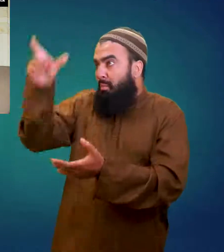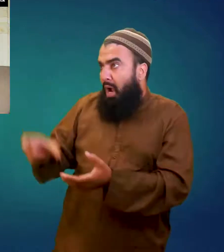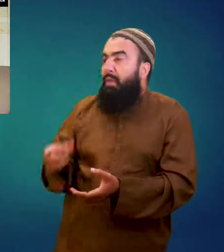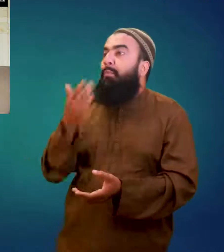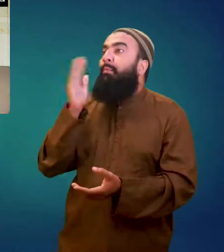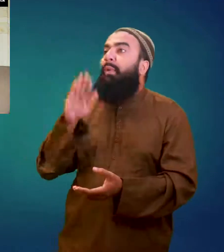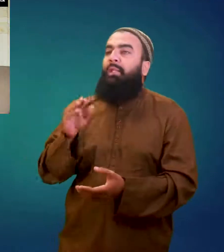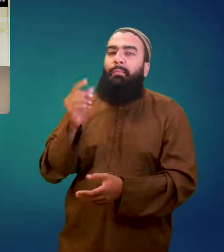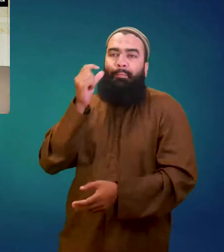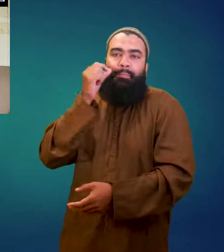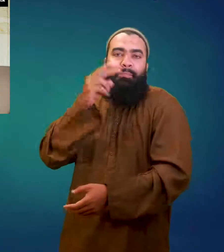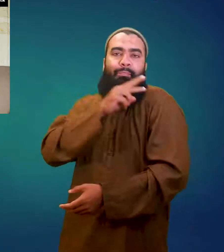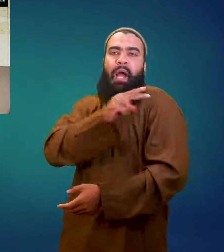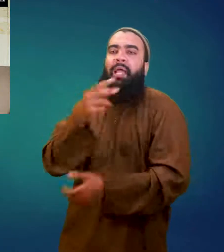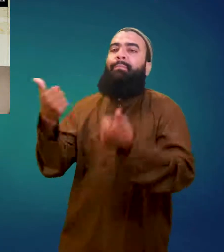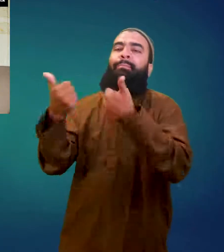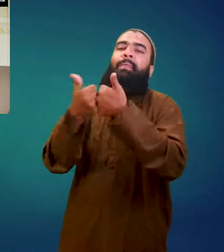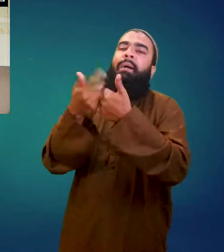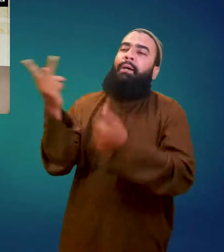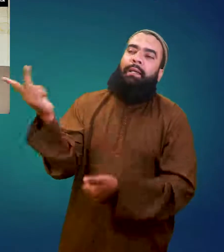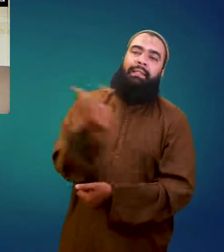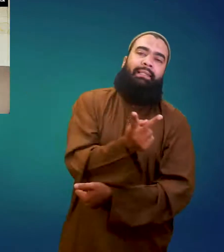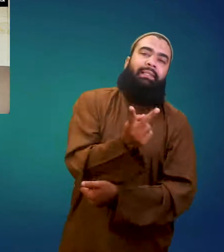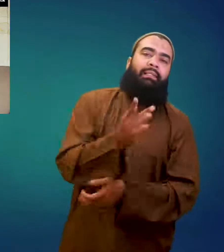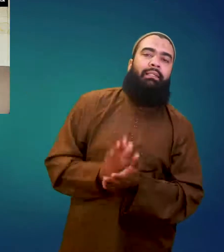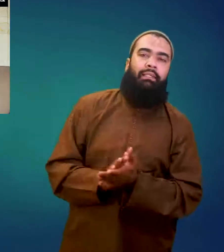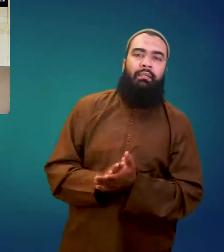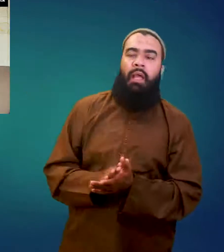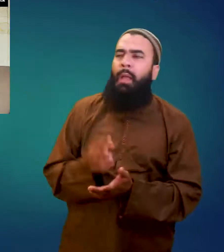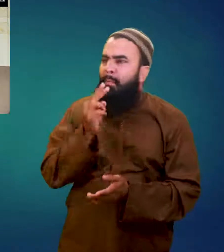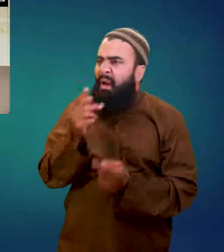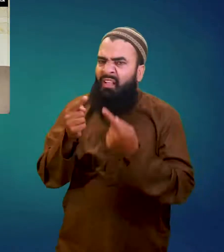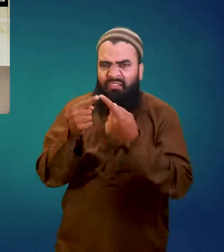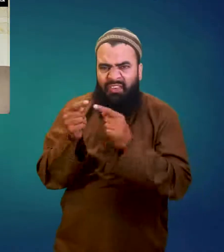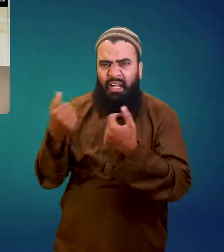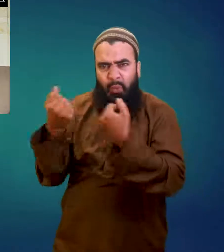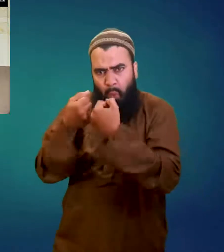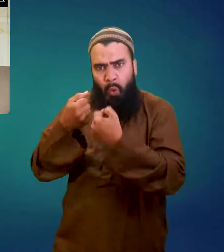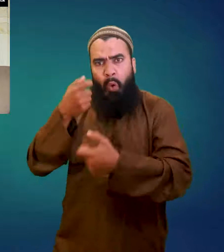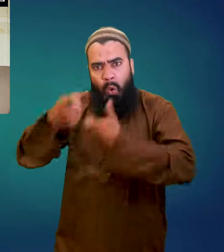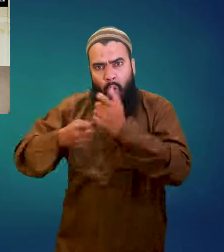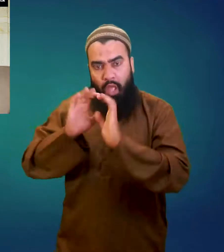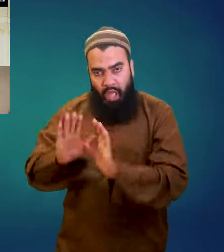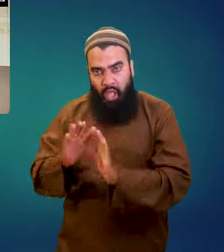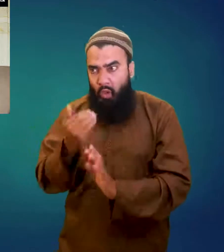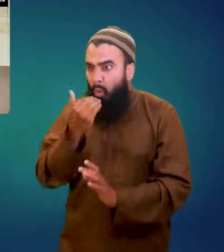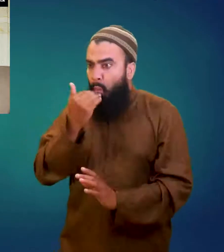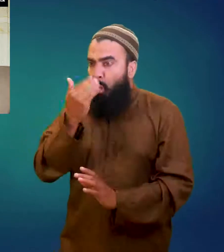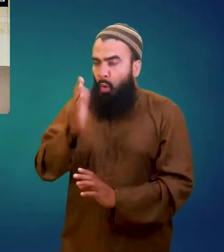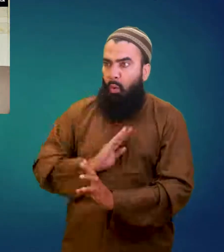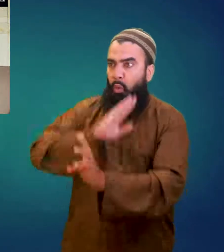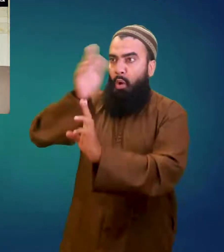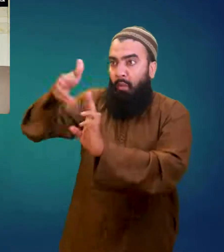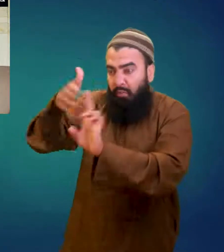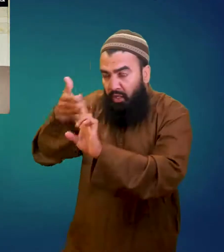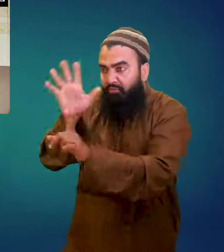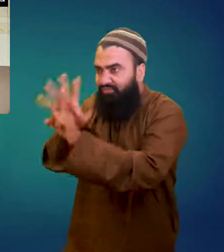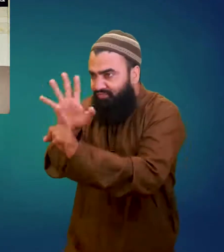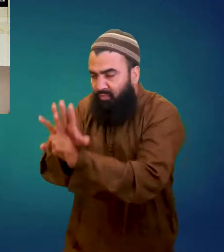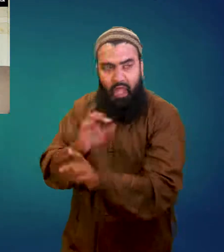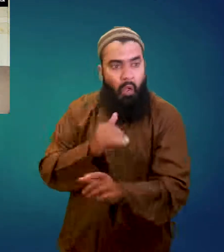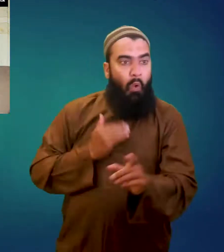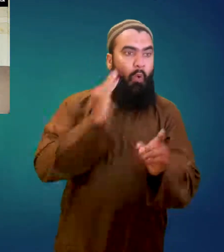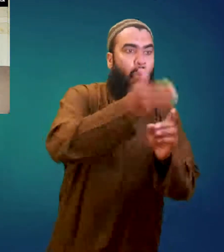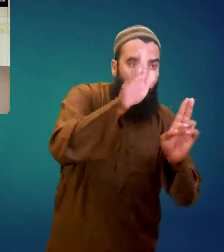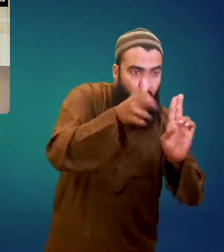ہو جائے تو فاصلحوا بین اخویکم، تو ان کے درمیان تم اصلاح کرا دیا کرو تاکہ تم پر رحم